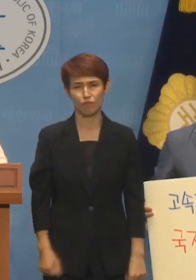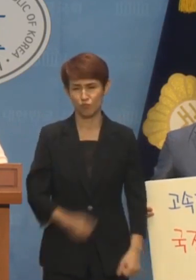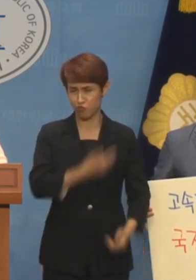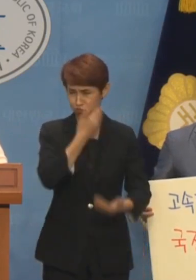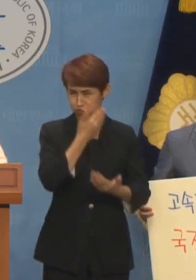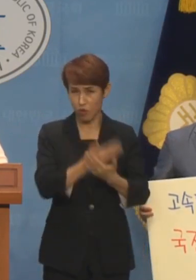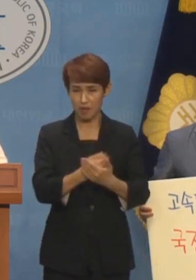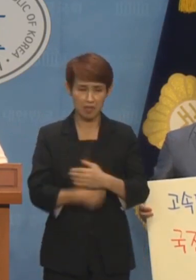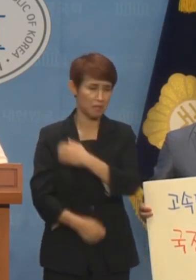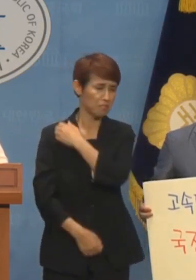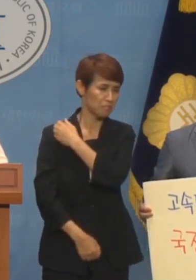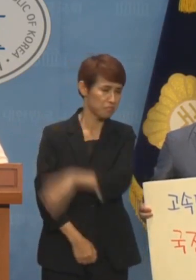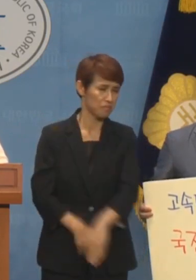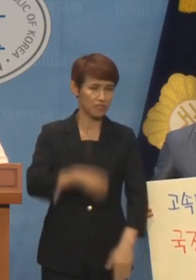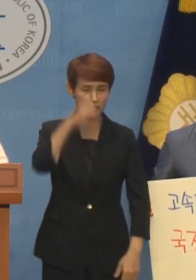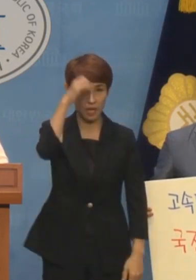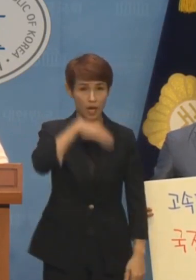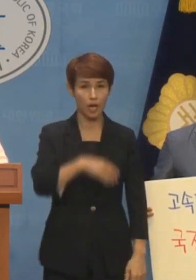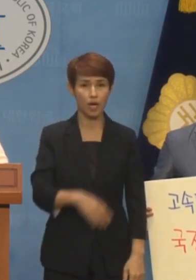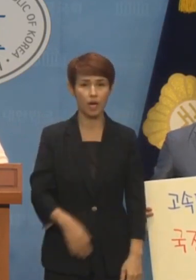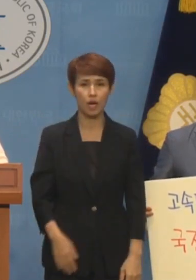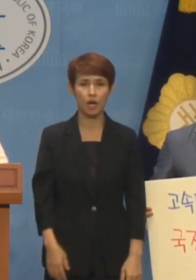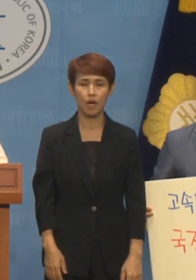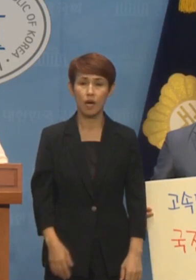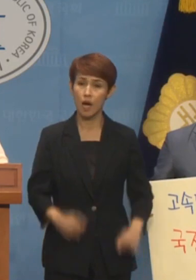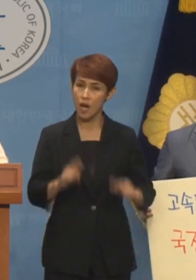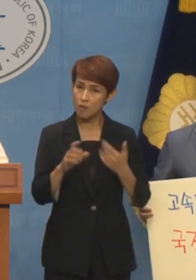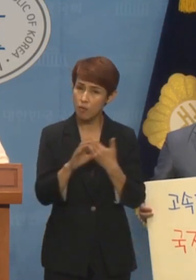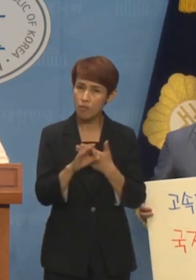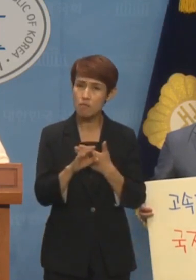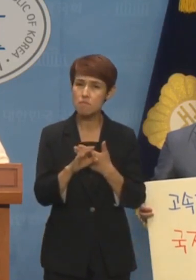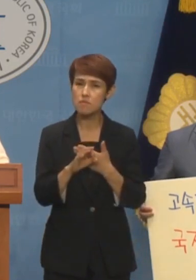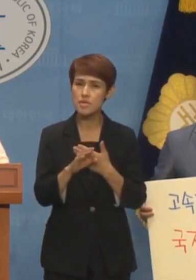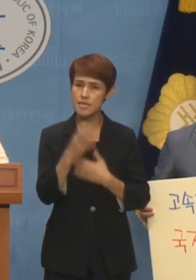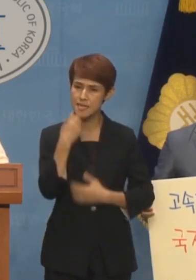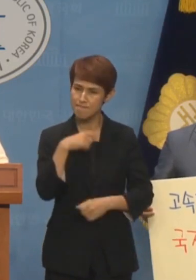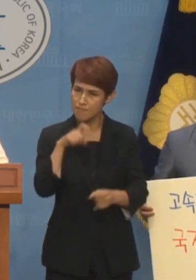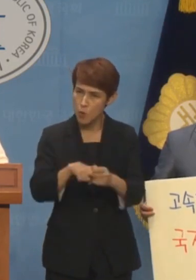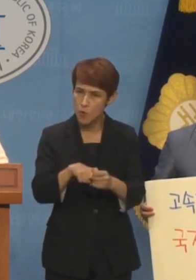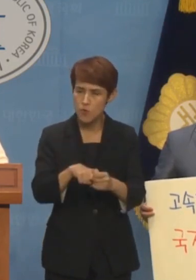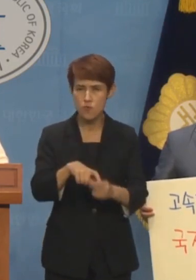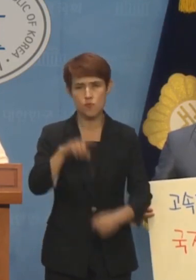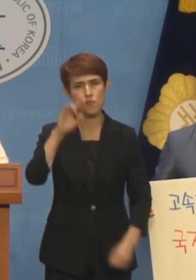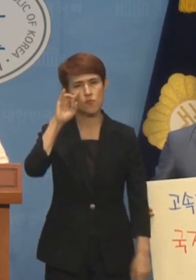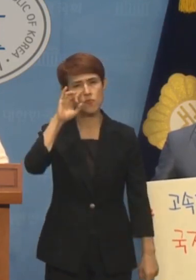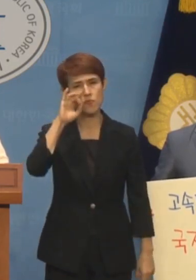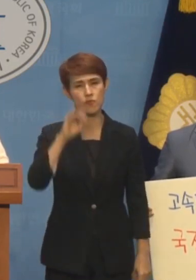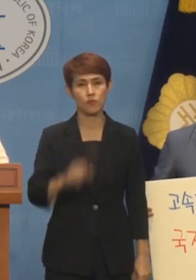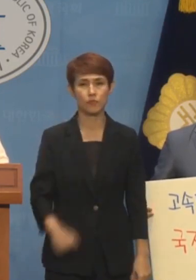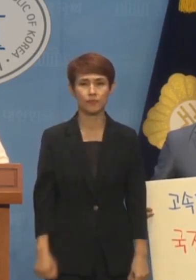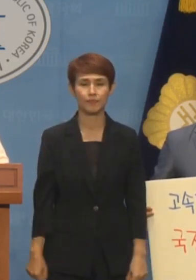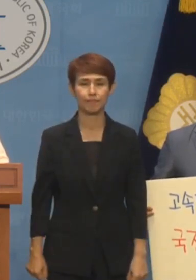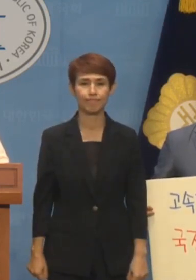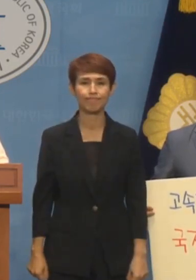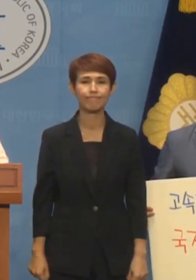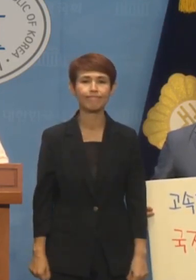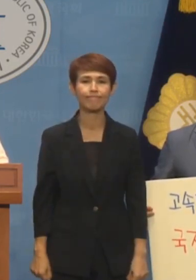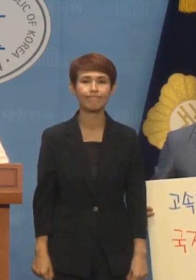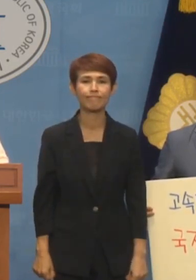않고 꺾이는 고속도로인지 아니면 해먹고자 하는 꺾이는 마음인지 궁금하지 않을 수가 없습니다.